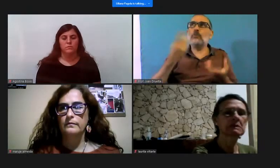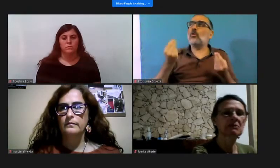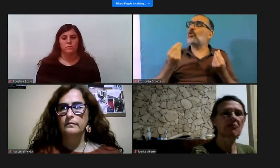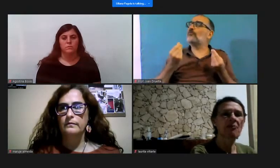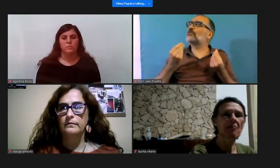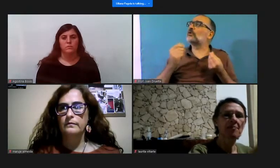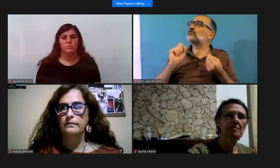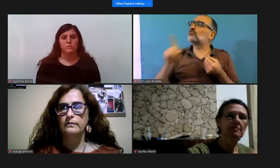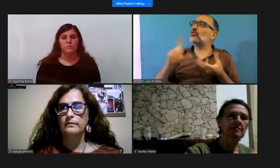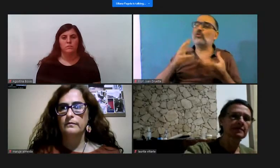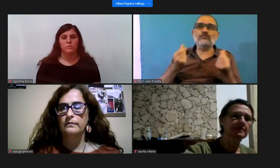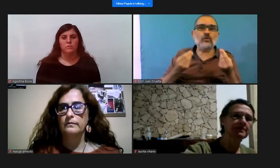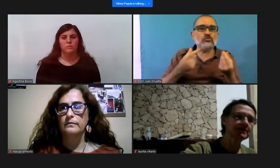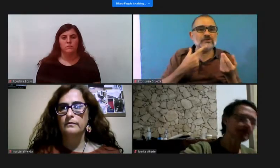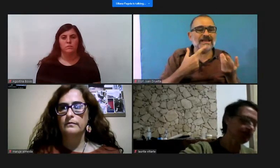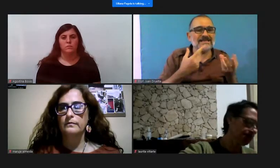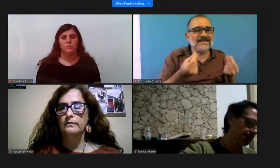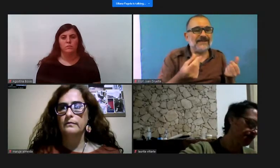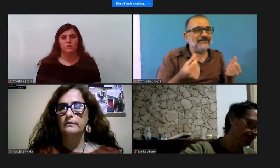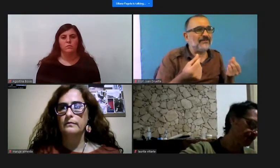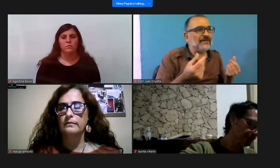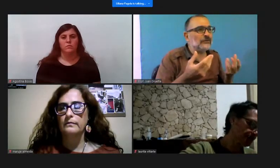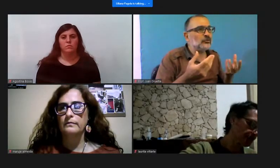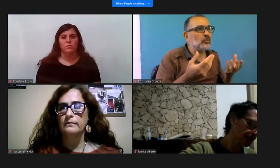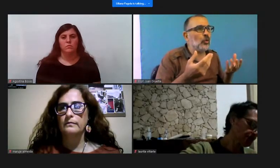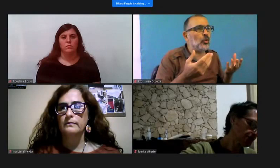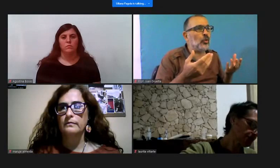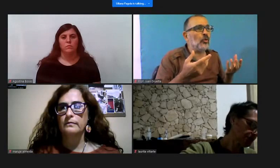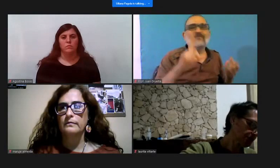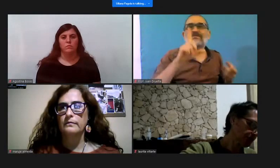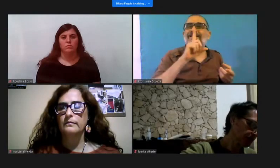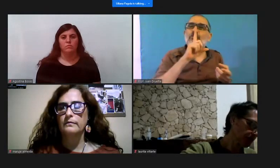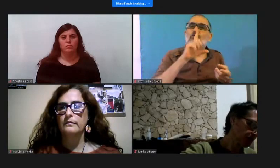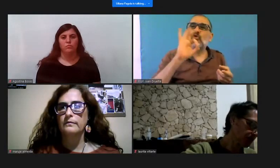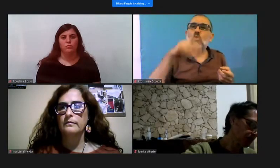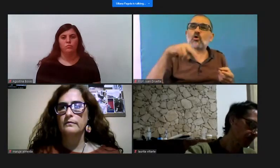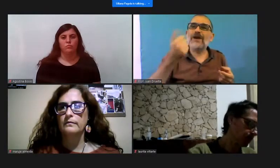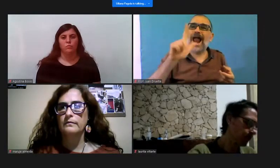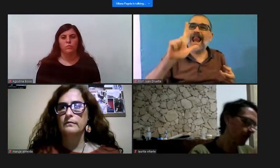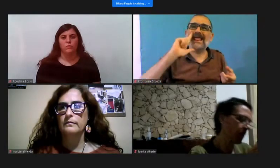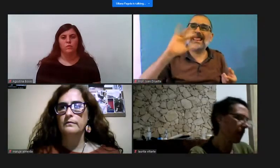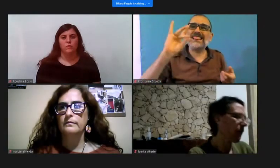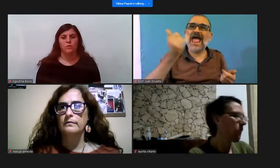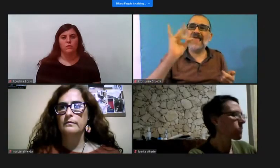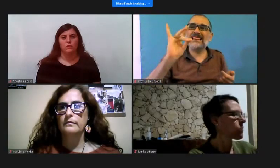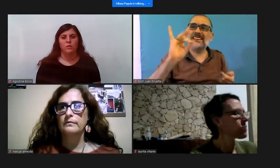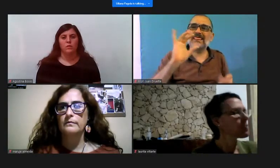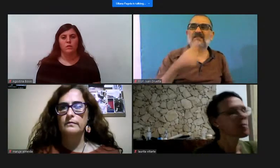forma, digamos, es como, a ver, ¿cómo diría? ¿Cómo se dice?